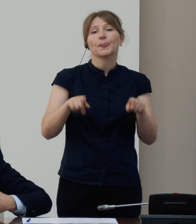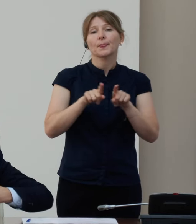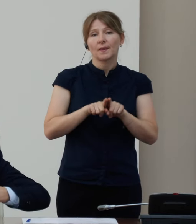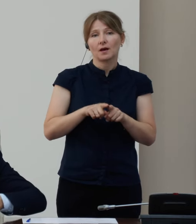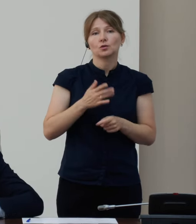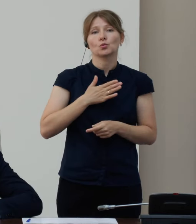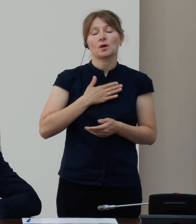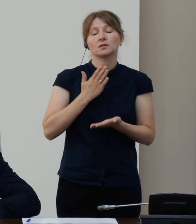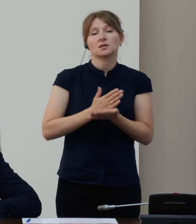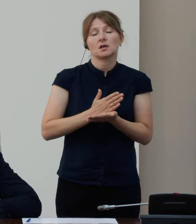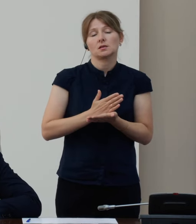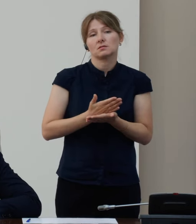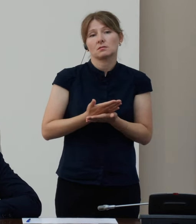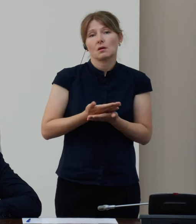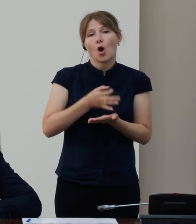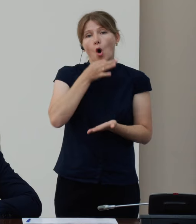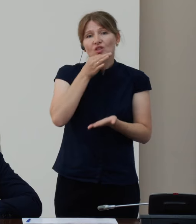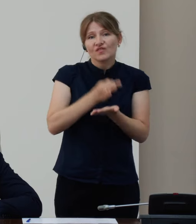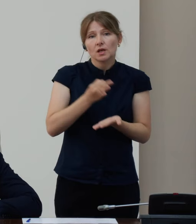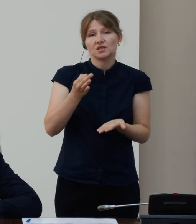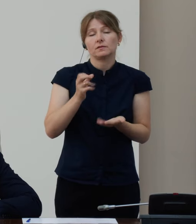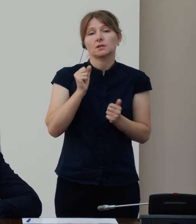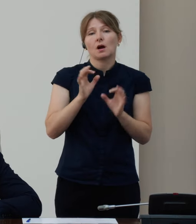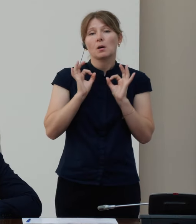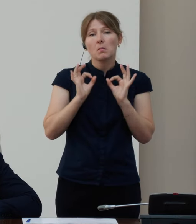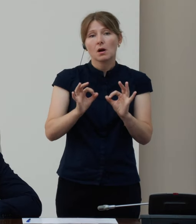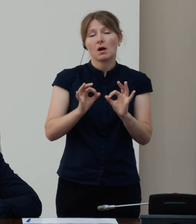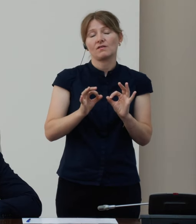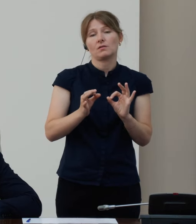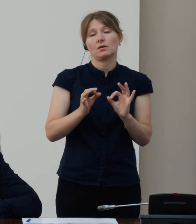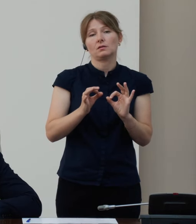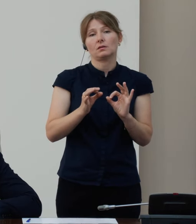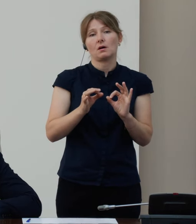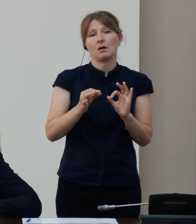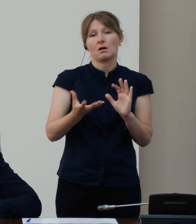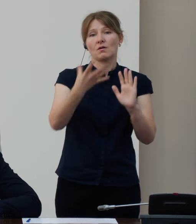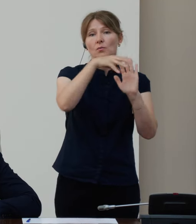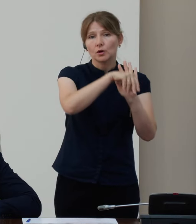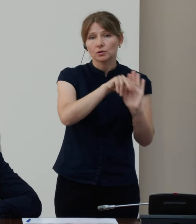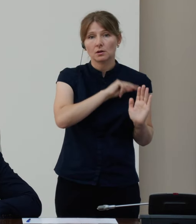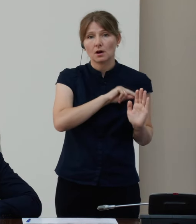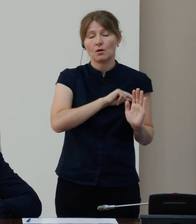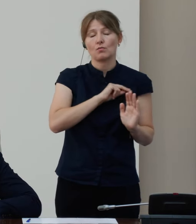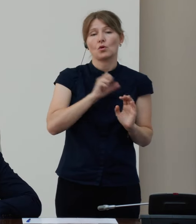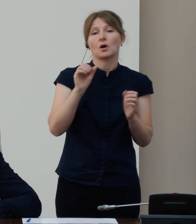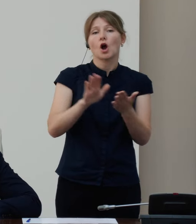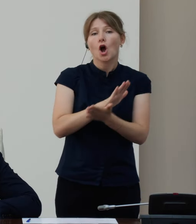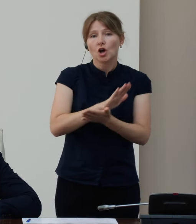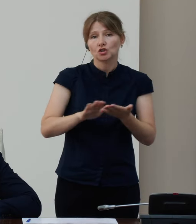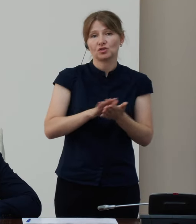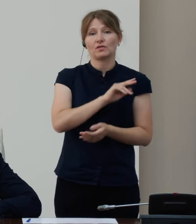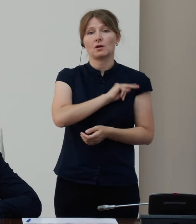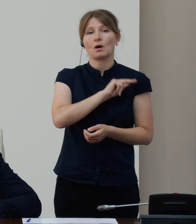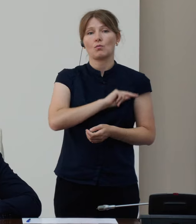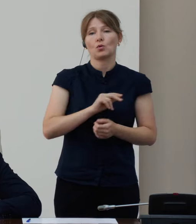o responsabilitate nouă, cum să implementăm programe în domeniul asistenței sociale, cum să măsurăm calitatea intervenției